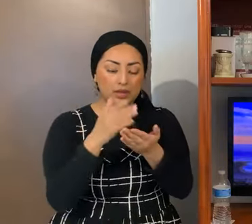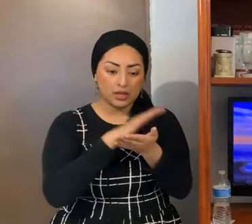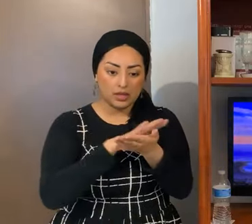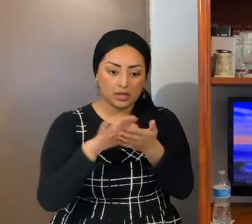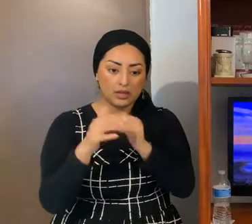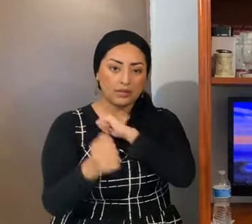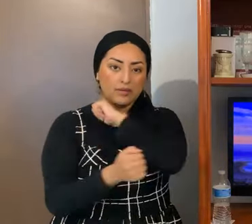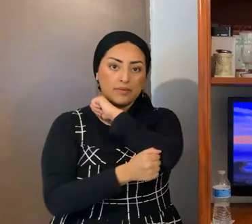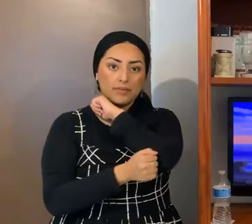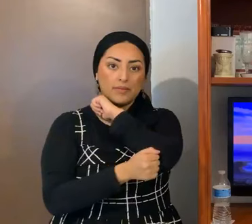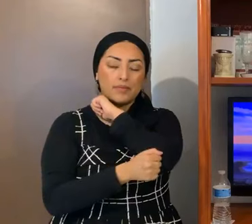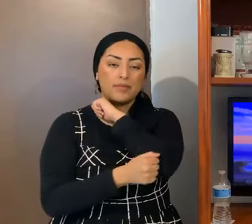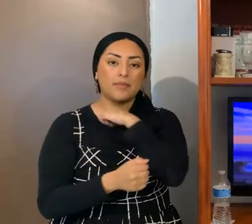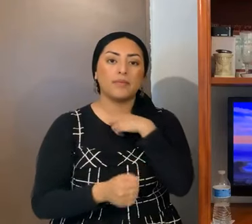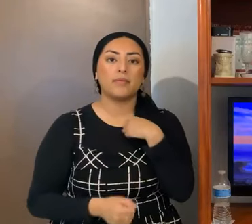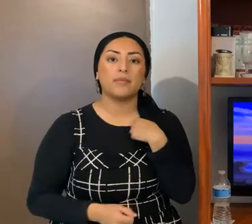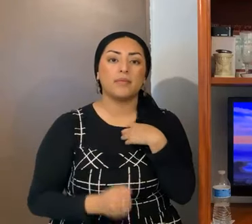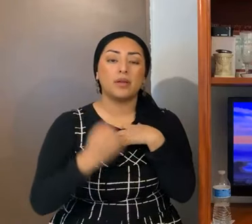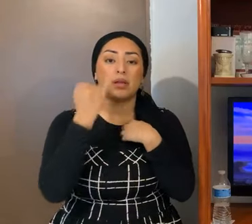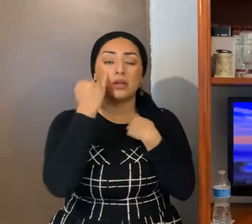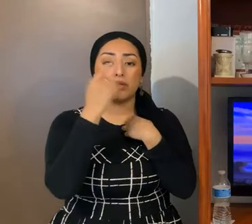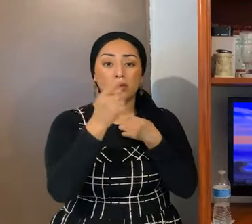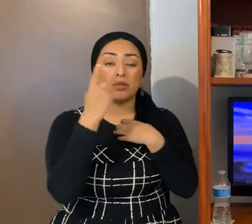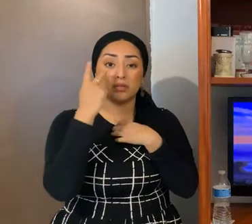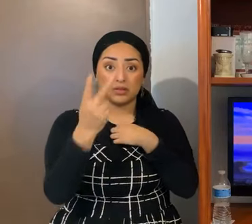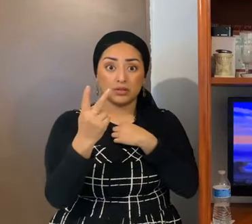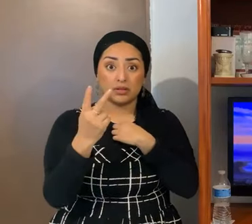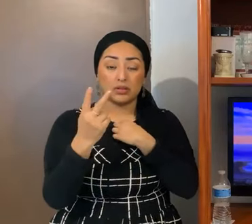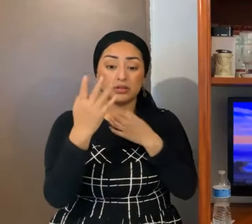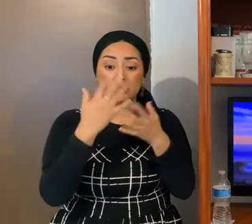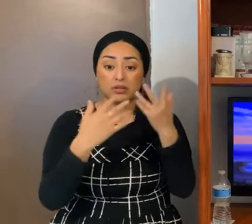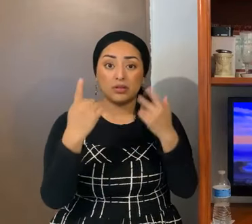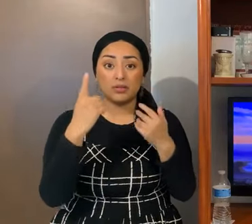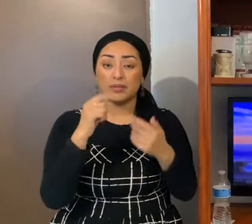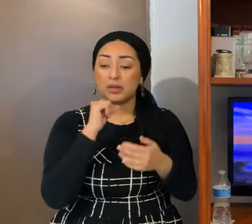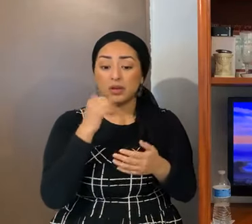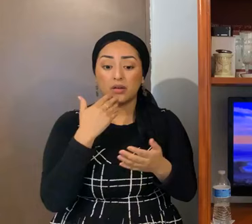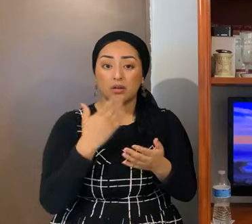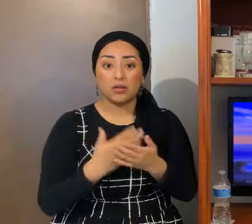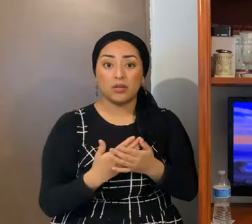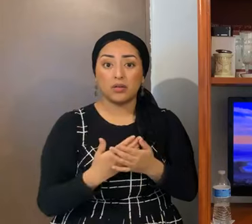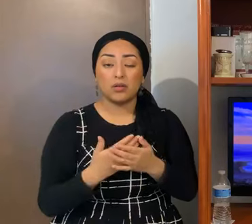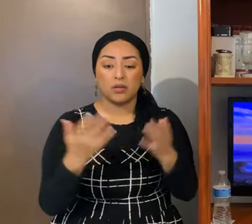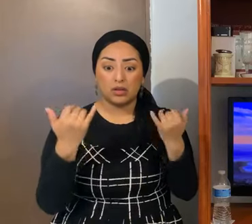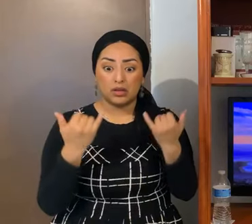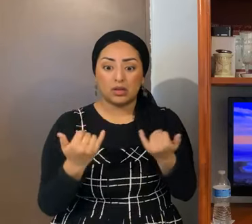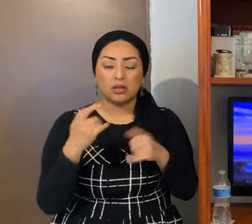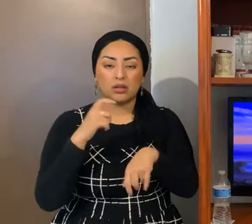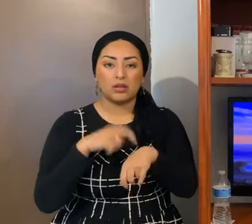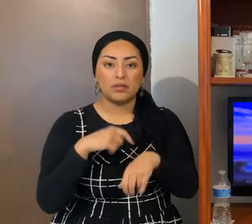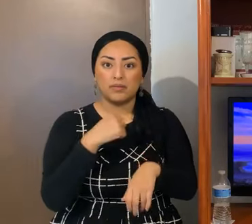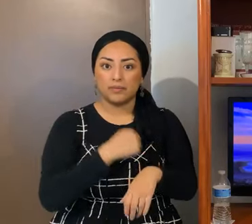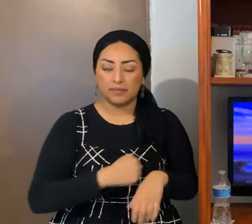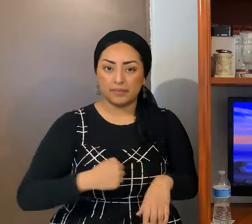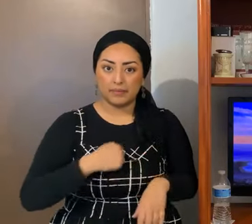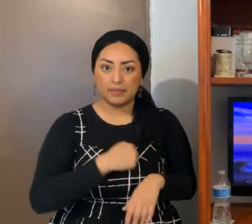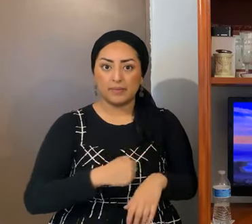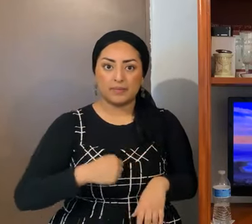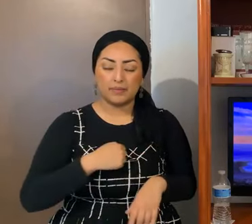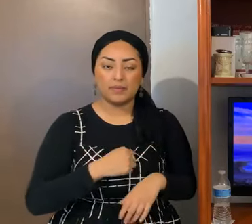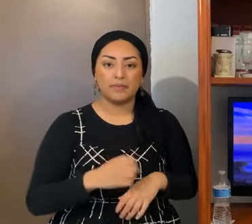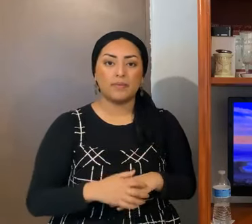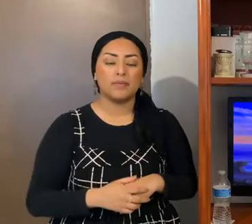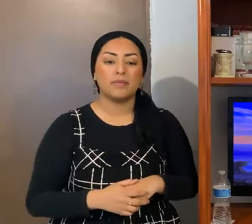Pesach. Si se dieron cuenta que hay algo que no está bien, es momento de arrepentirse y de librarse del